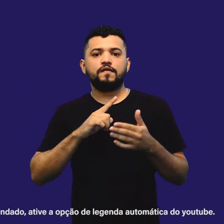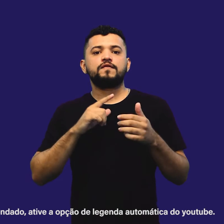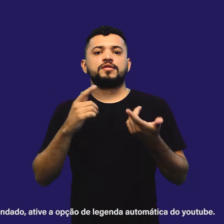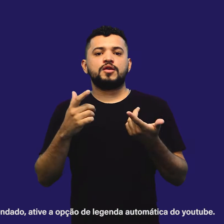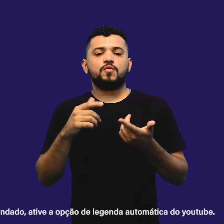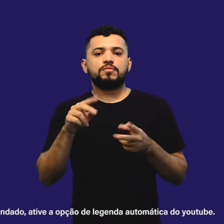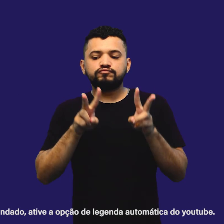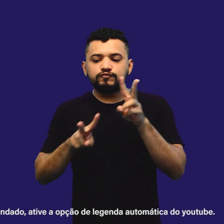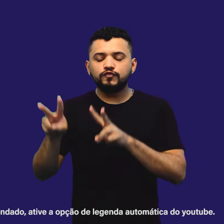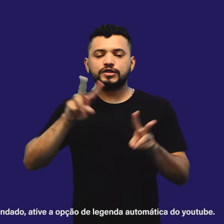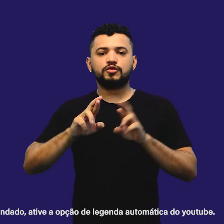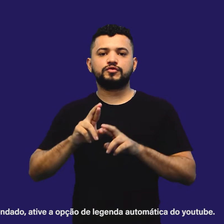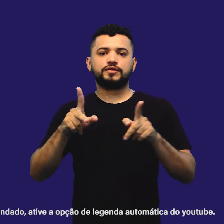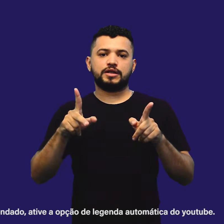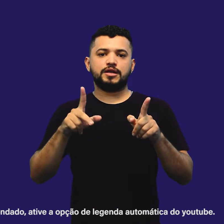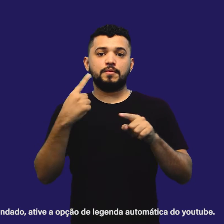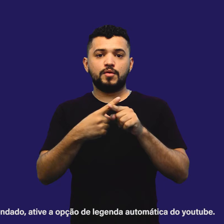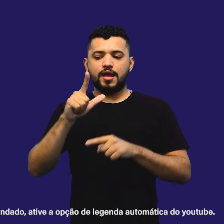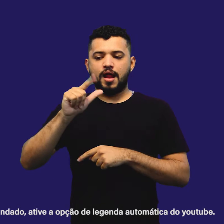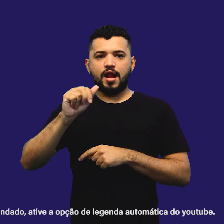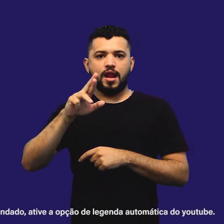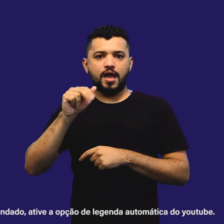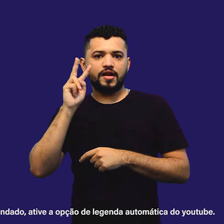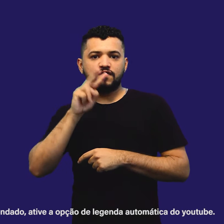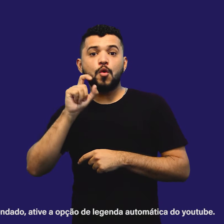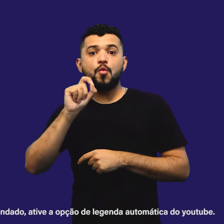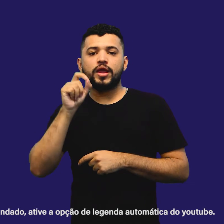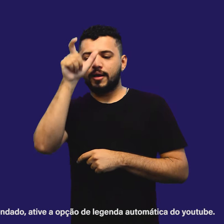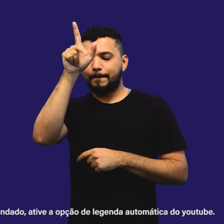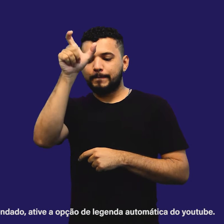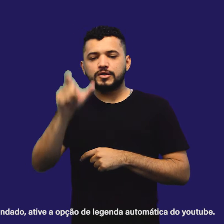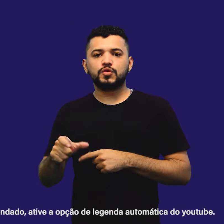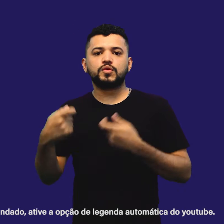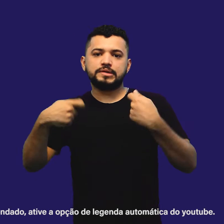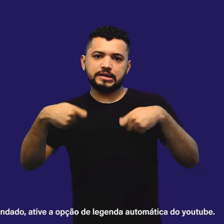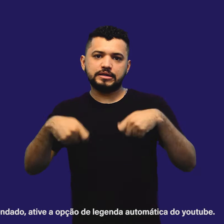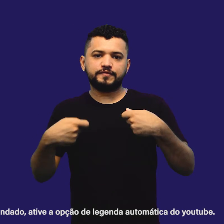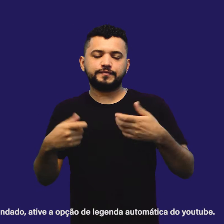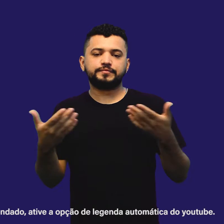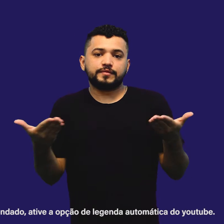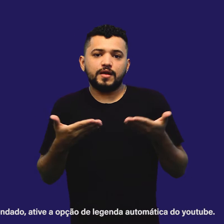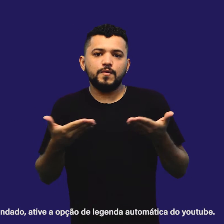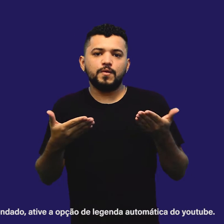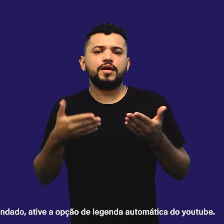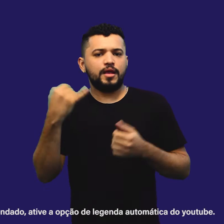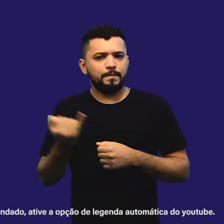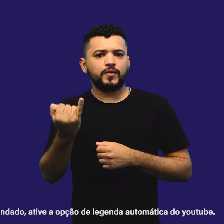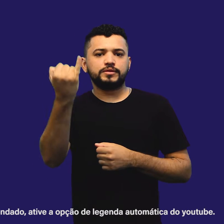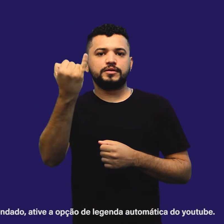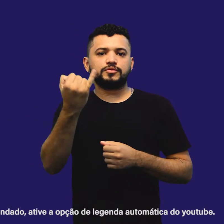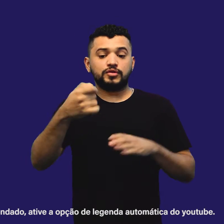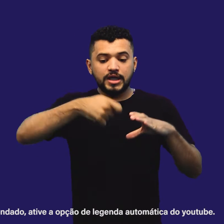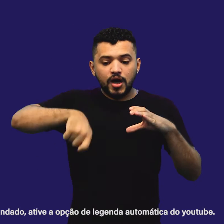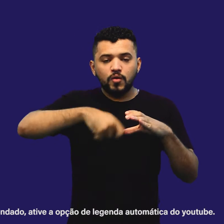a Lara muito bem fez aí, de ver o que o cliente precisava naquele momento, tornou essencial. E a cozinha, ela